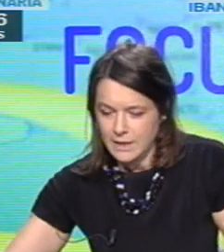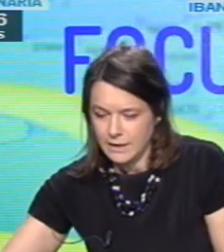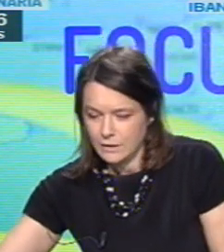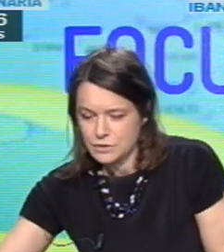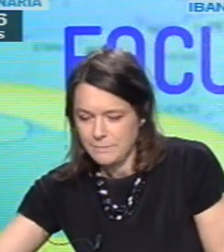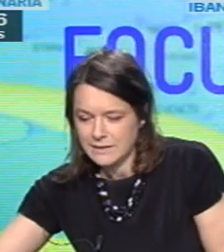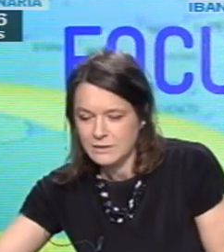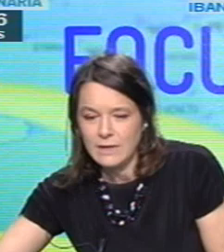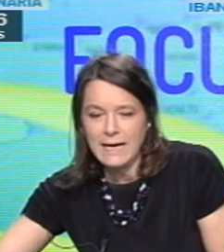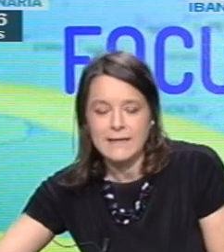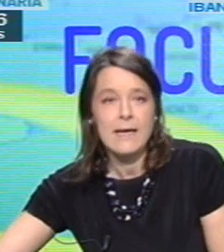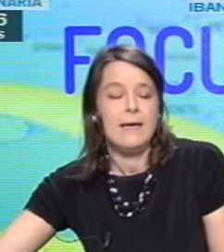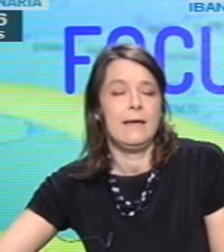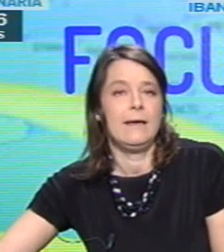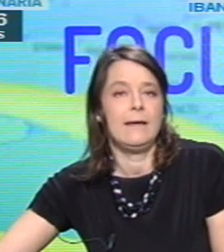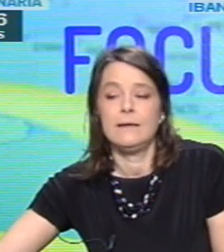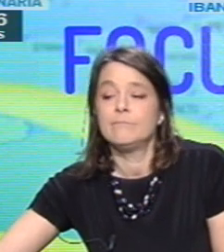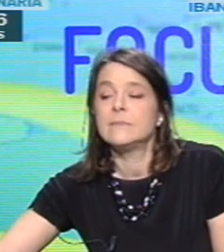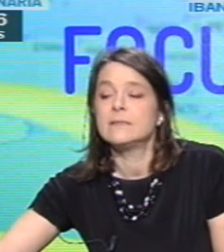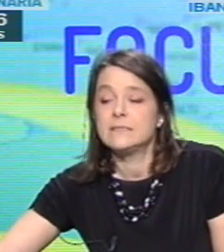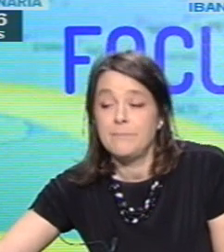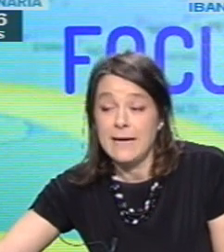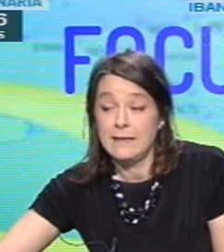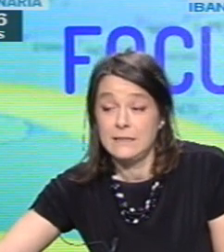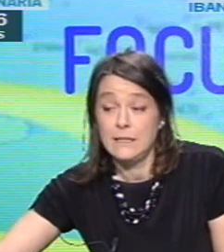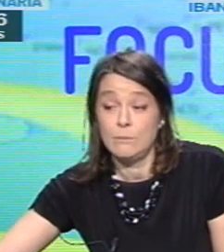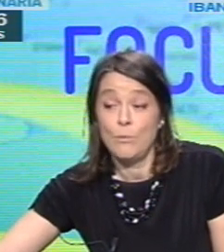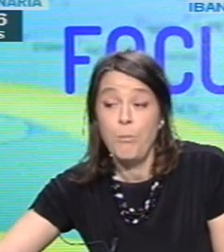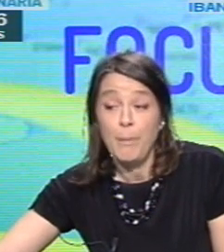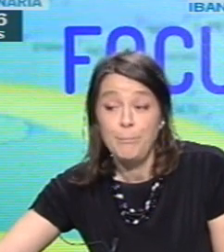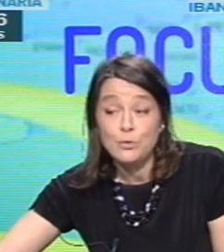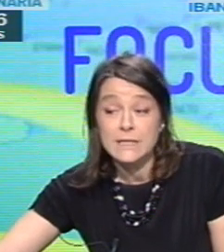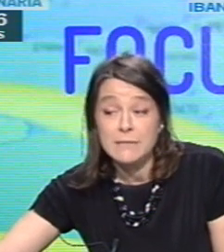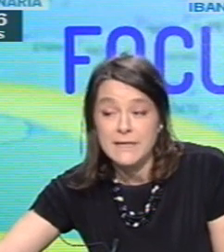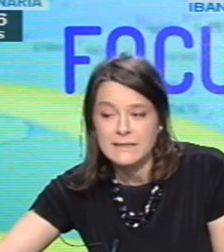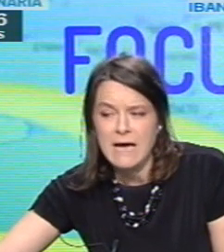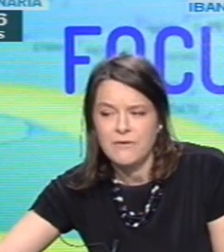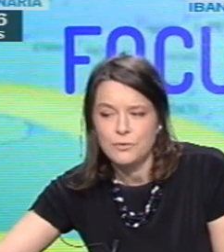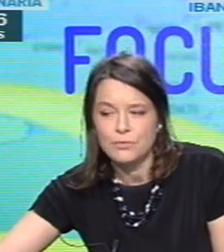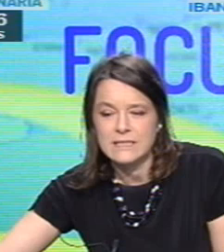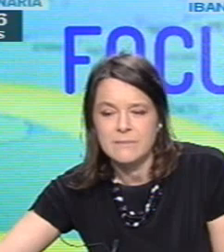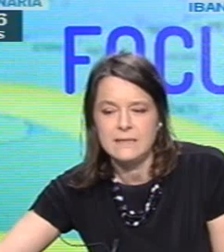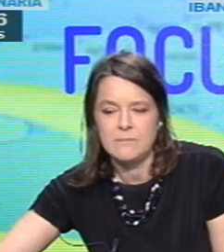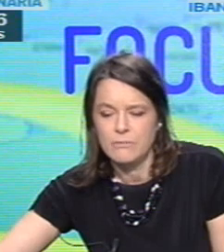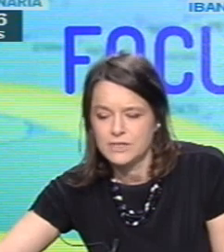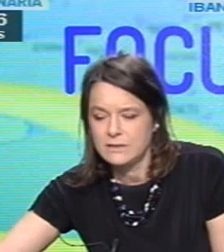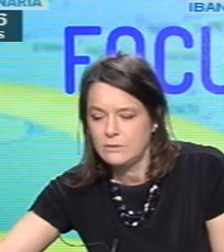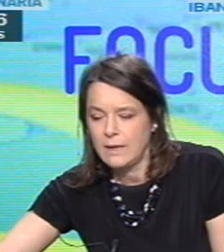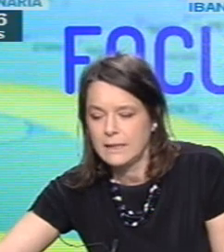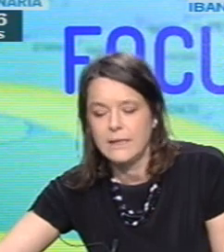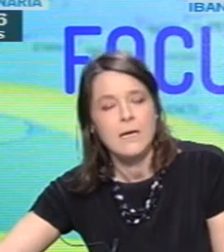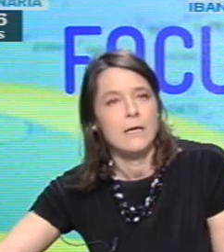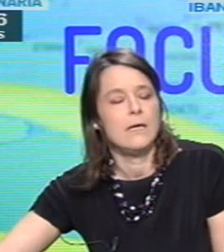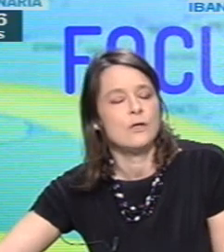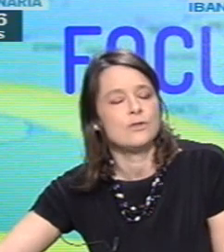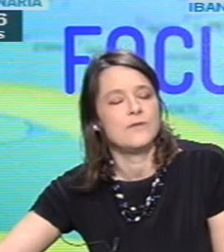giorni così particolari. Si parla di un po' più di libertà, ma fortunatamente abbiamo sentito